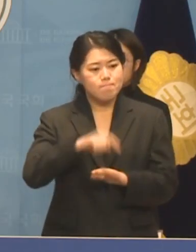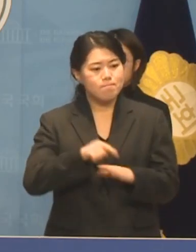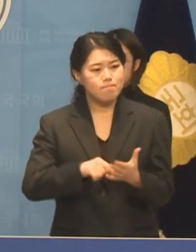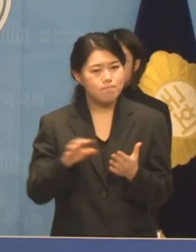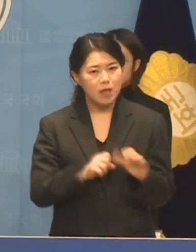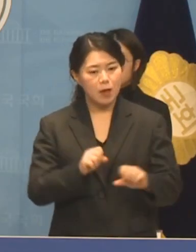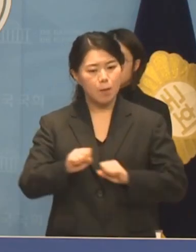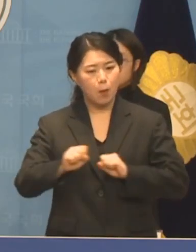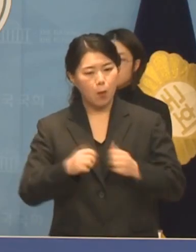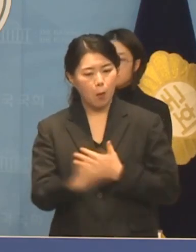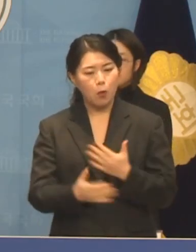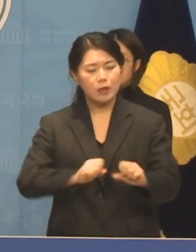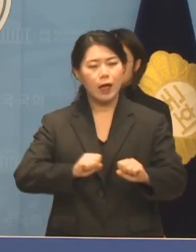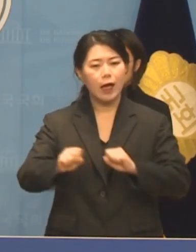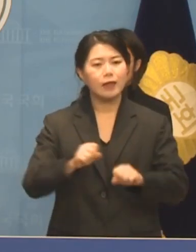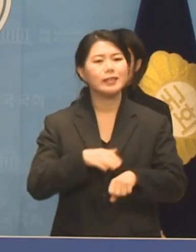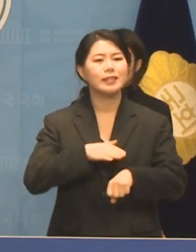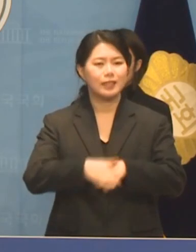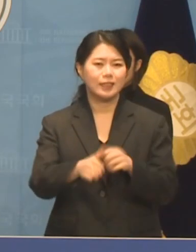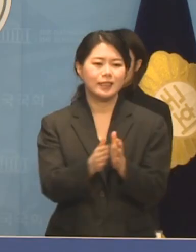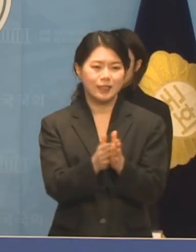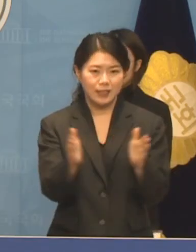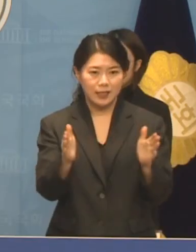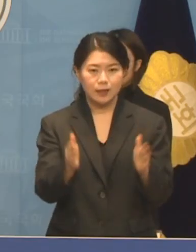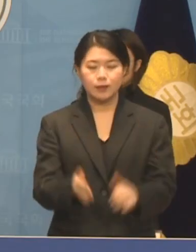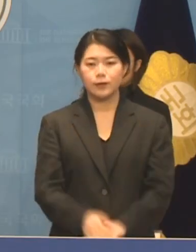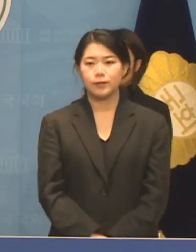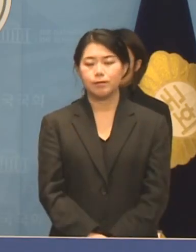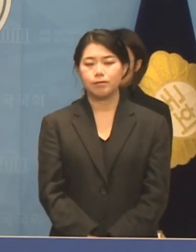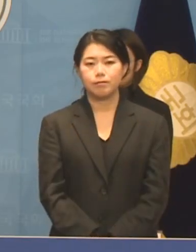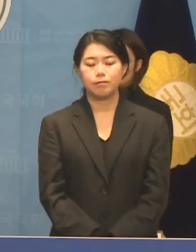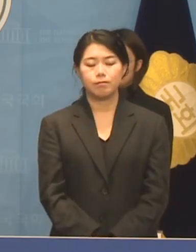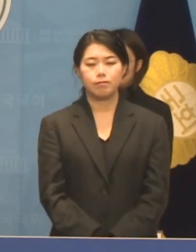형태로 시작되어서 오늘 거의